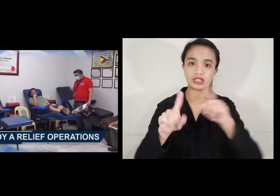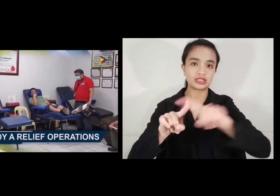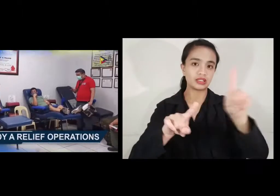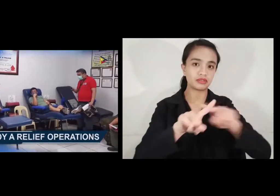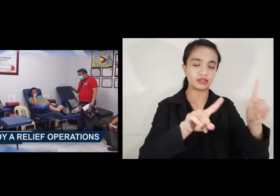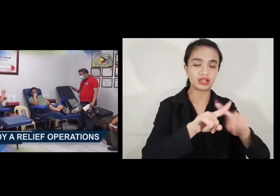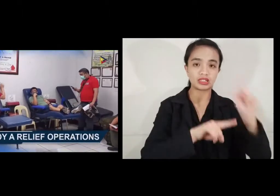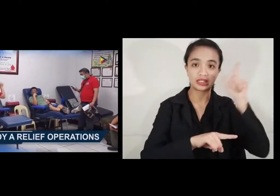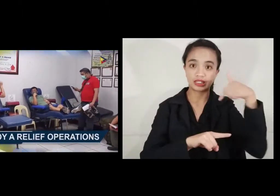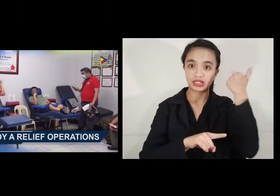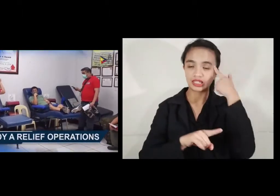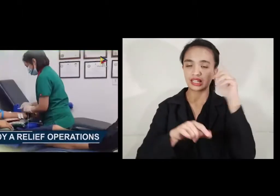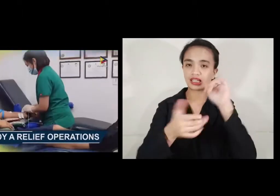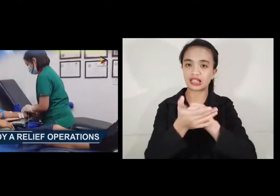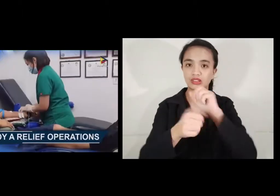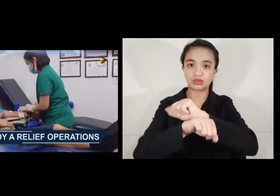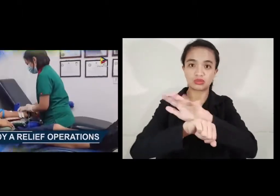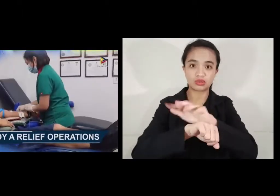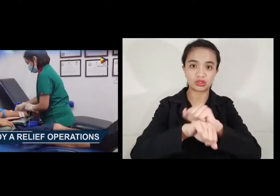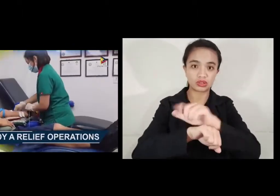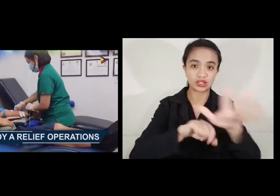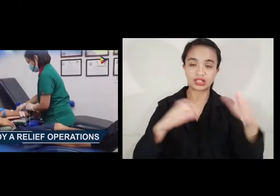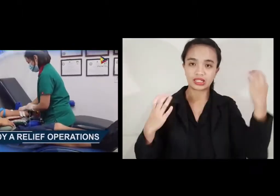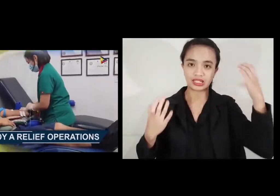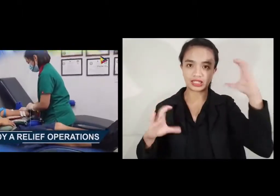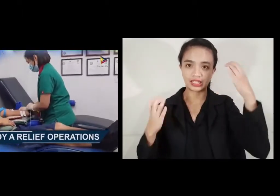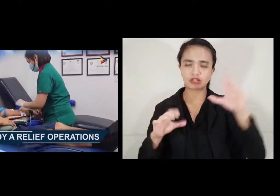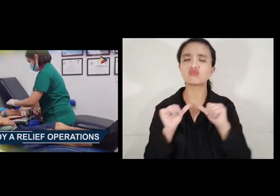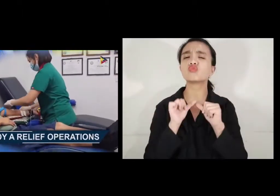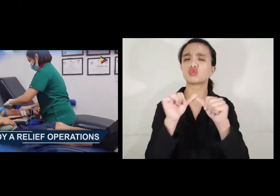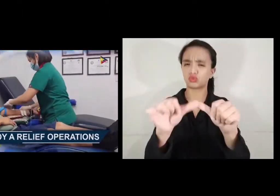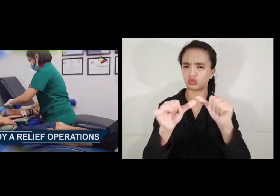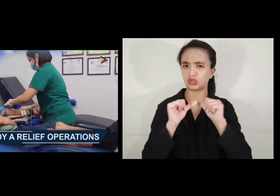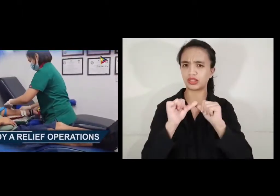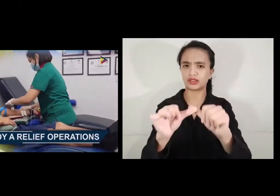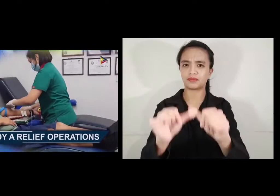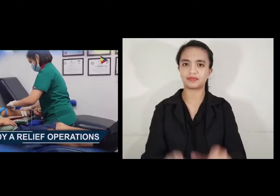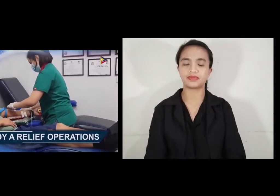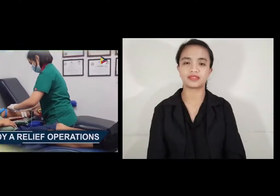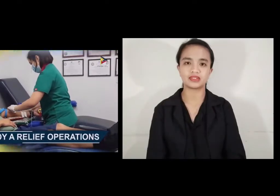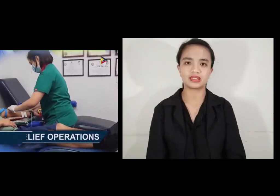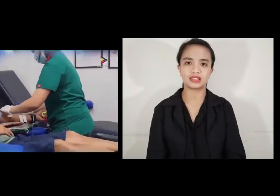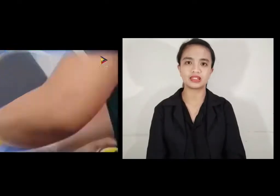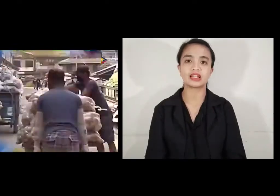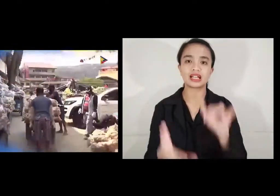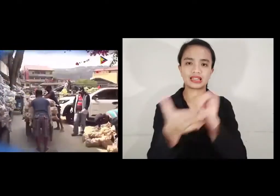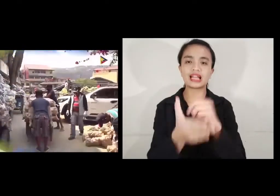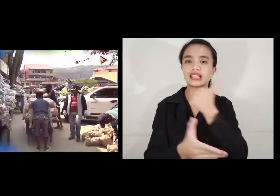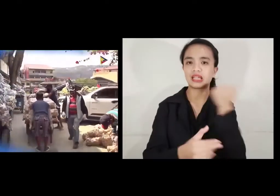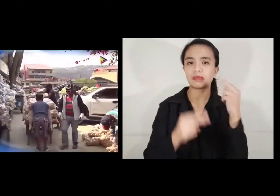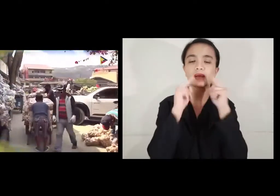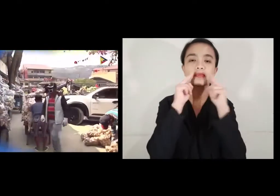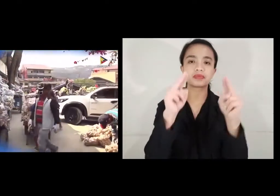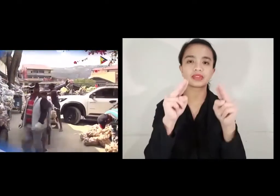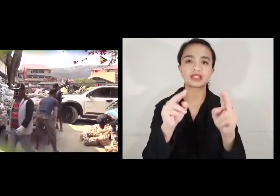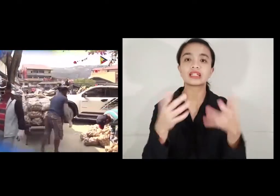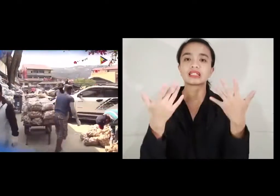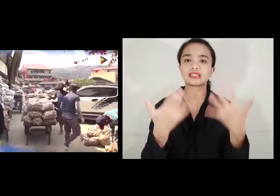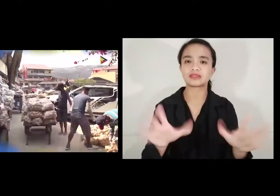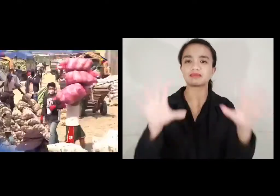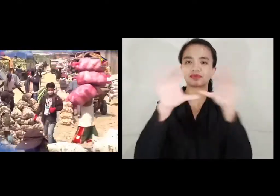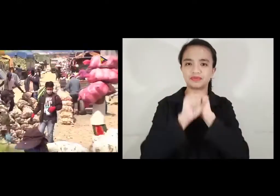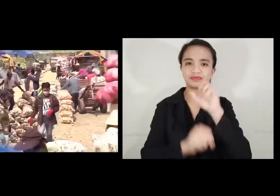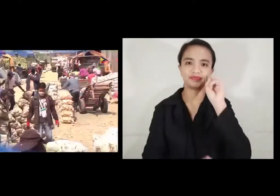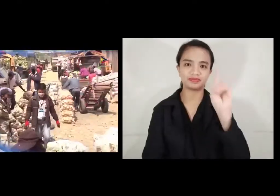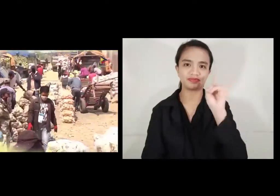dagiti nagdudumo a lokal a gobyerno kadagiti apektado ti krisis ti Rion Cordillera agtultuloy. Dagita kanda dumapay